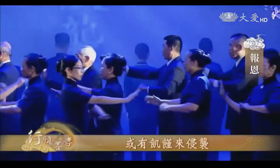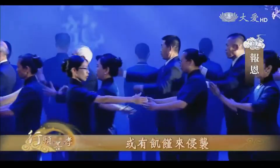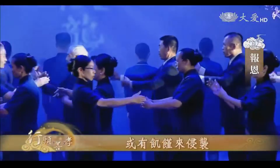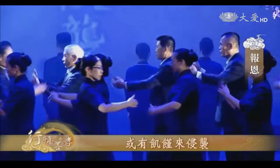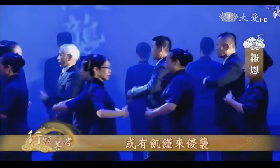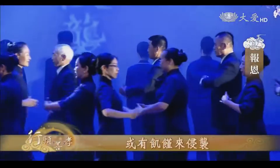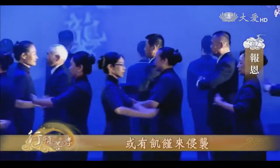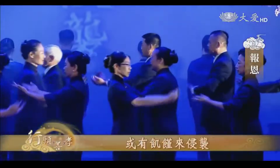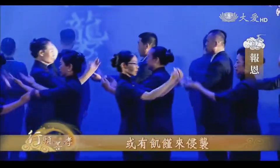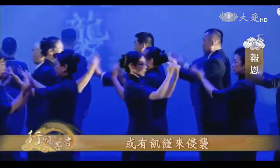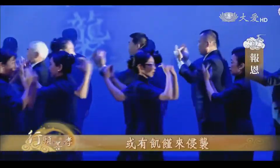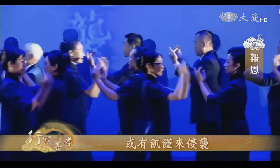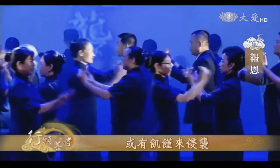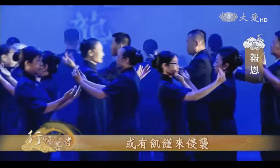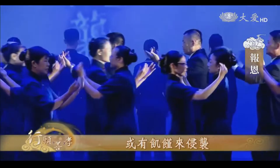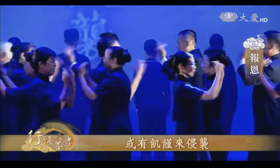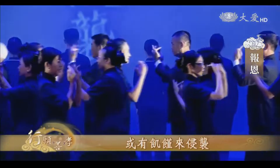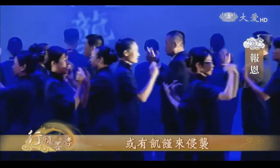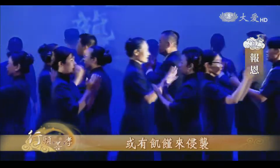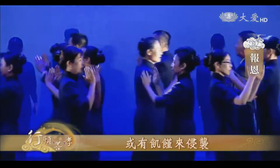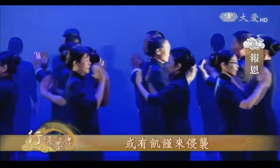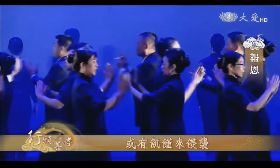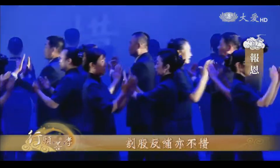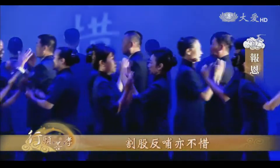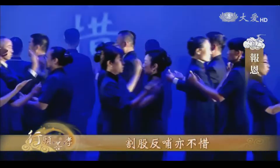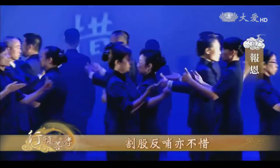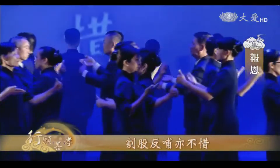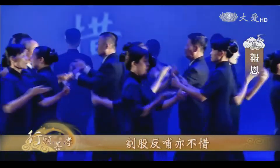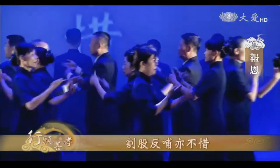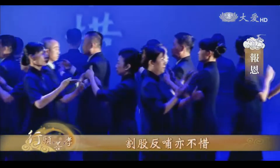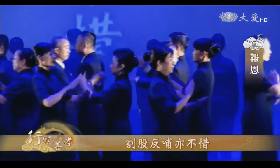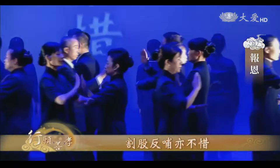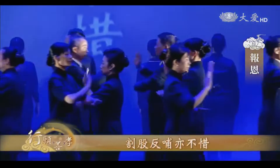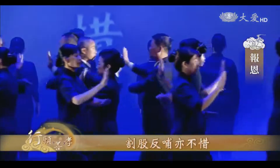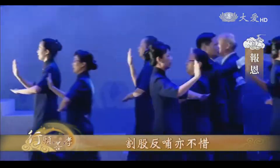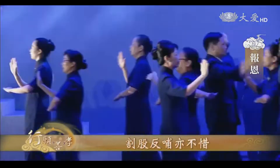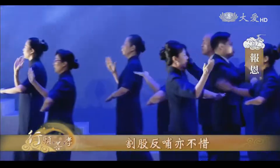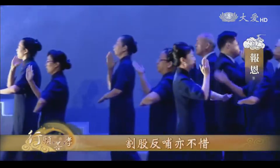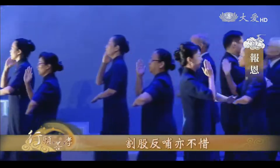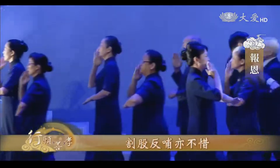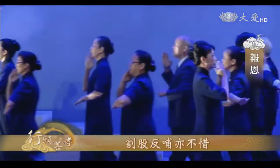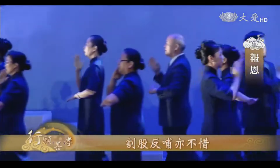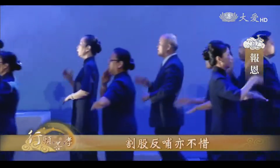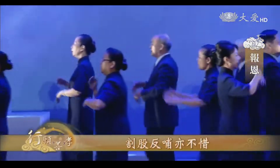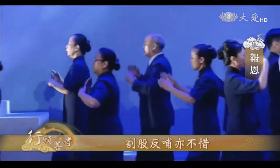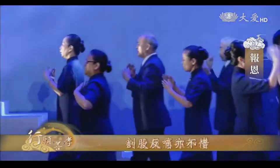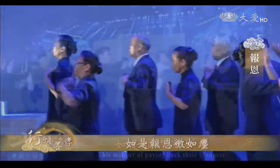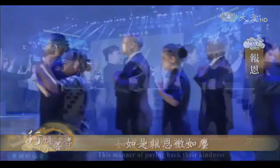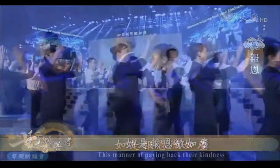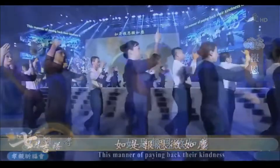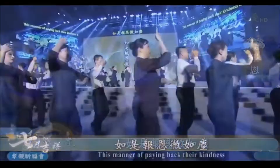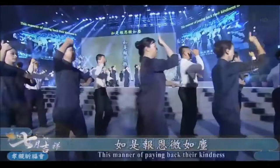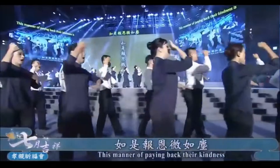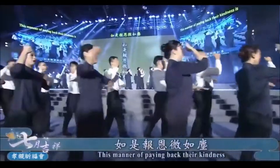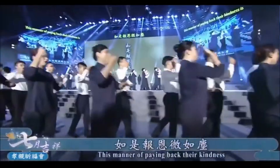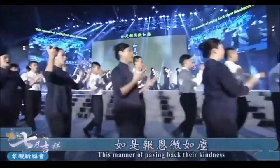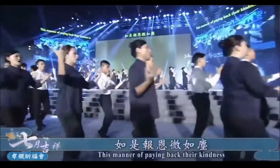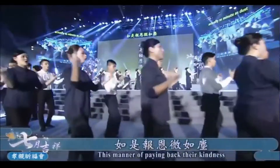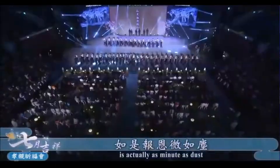有几近来清晰，得不凡不依不息，如是报恩为